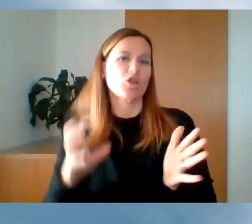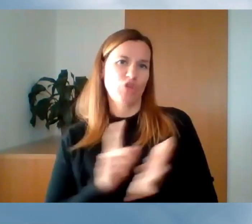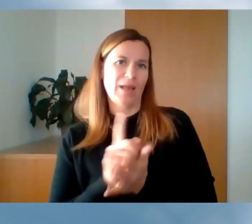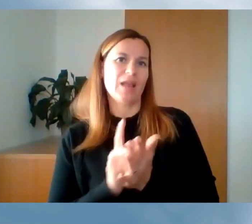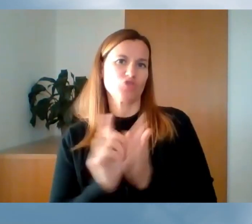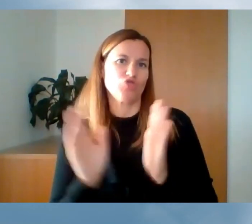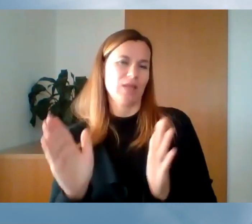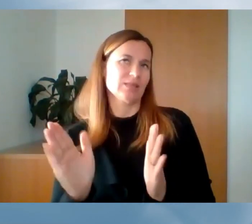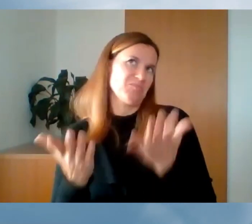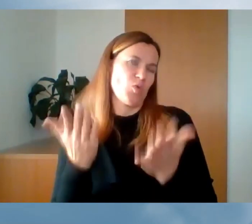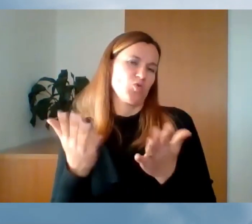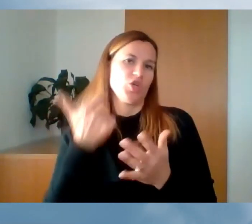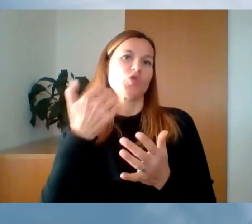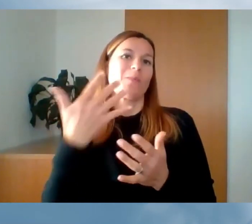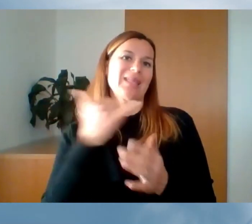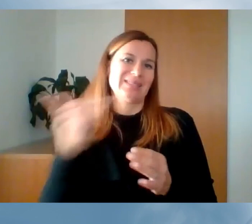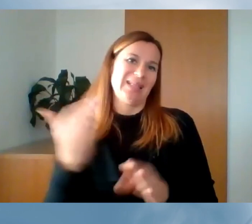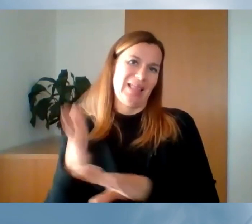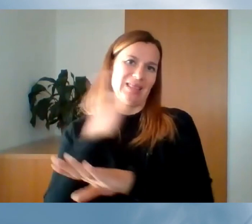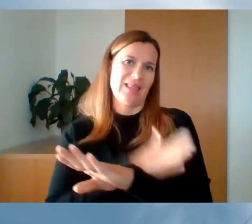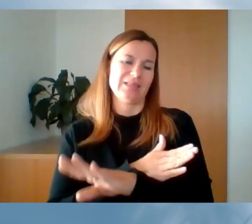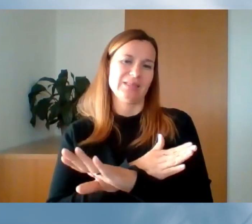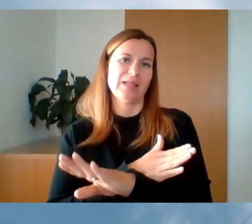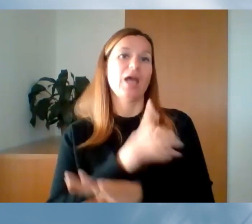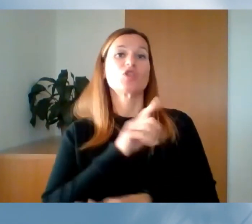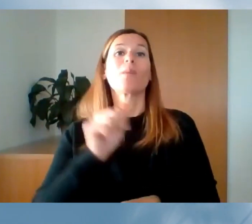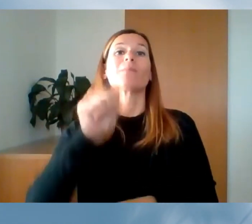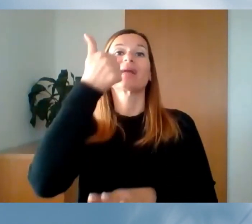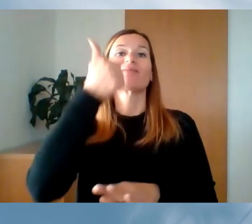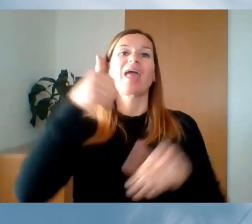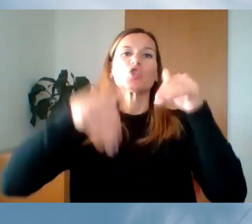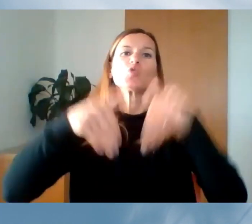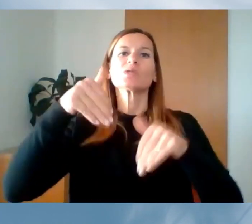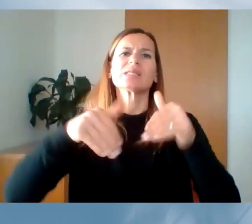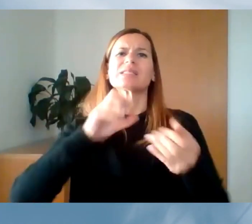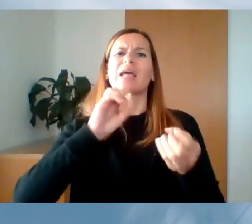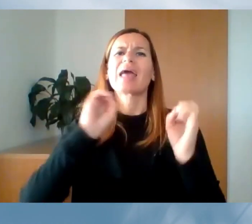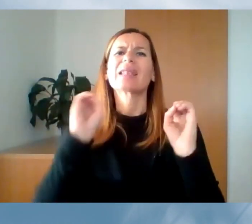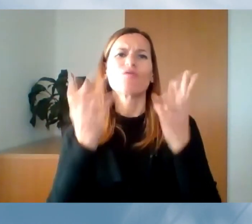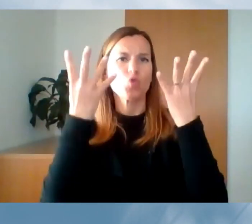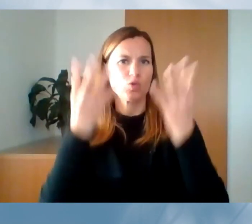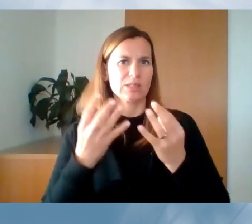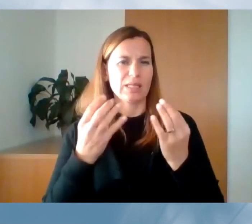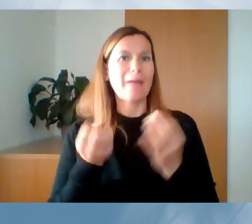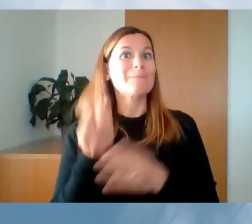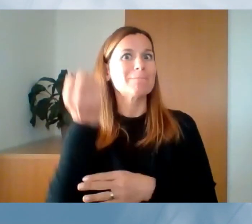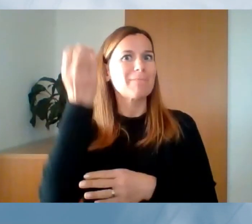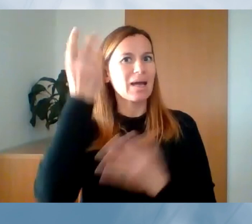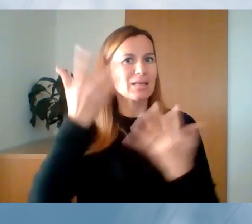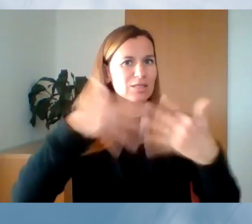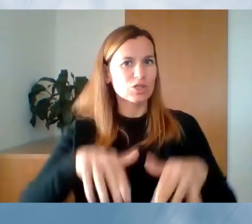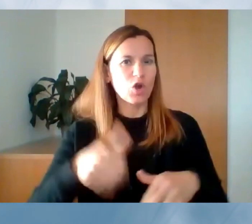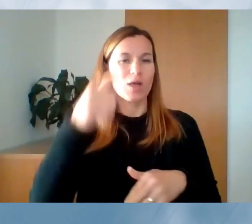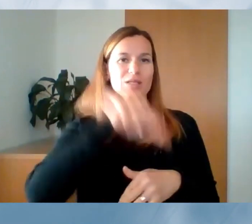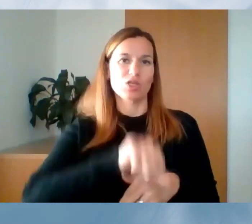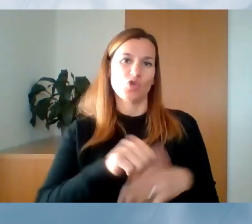do Prešerna, pred 150 leti, recimo, do prve industrijske revolucije, parni stroj,